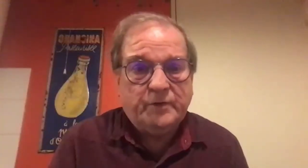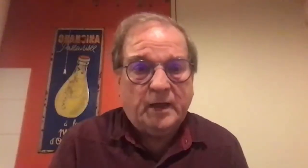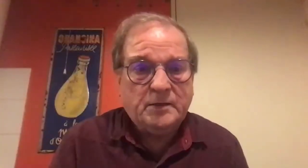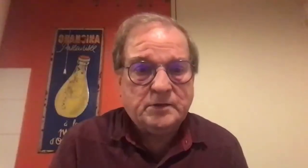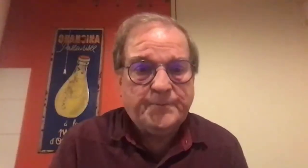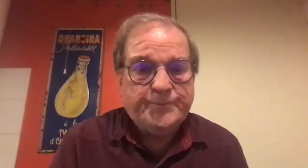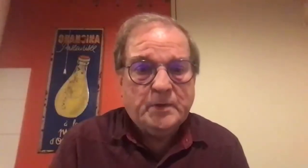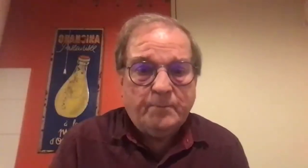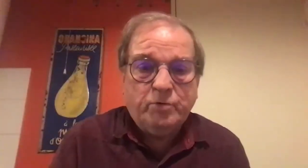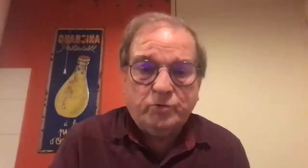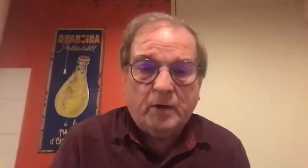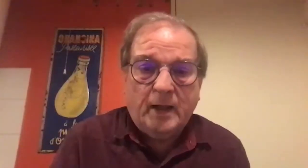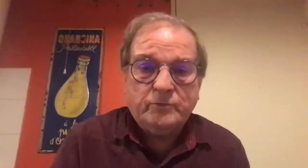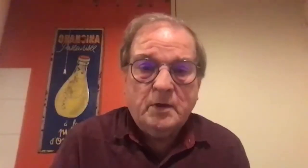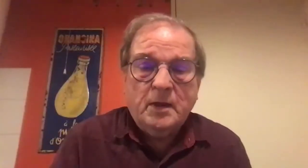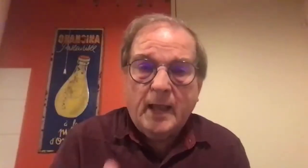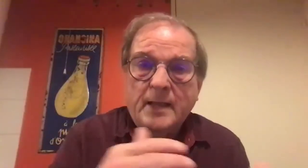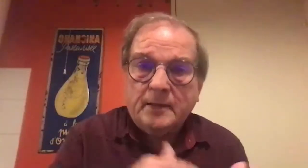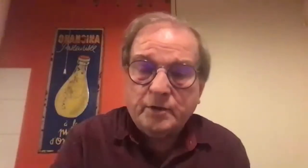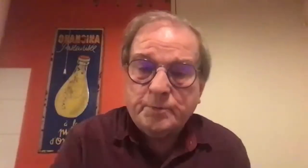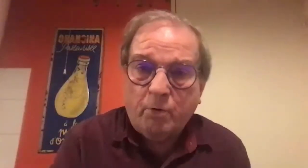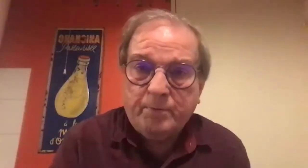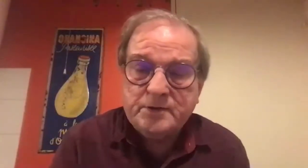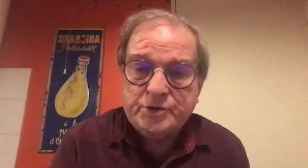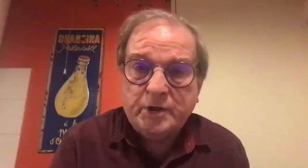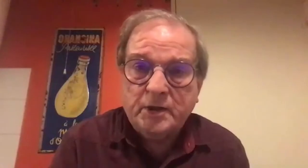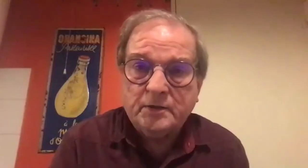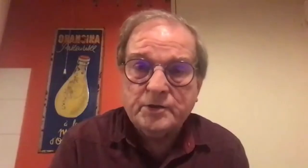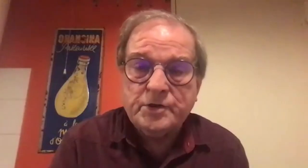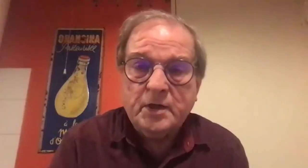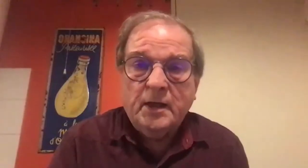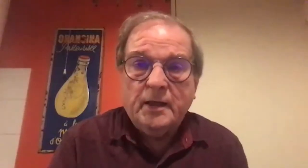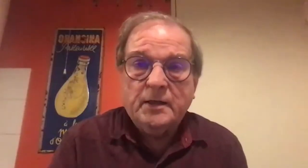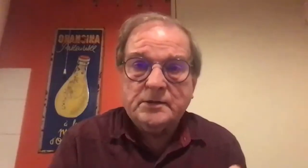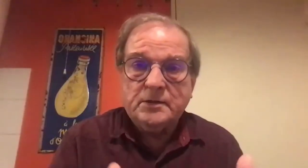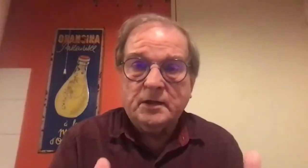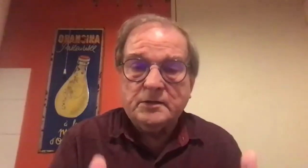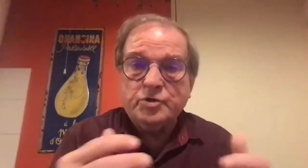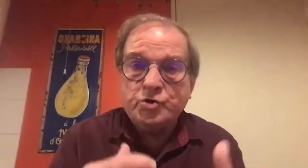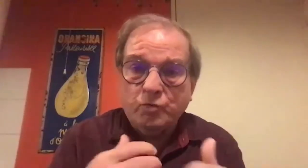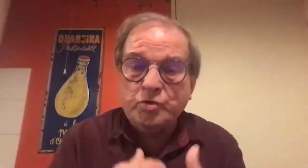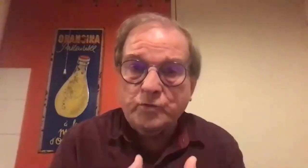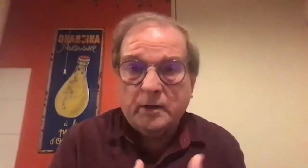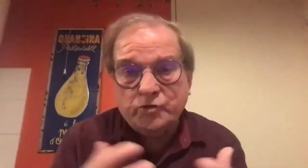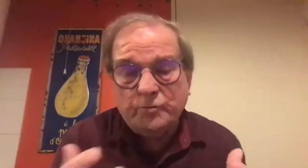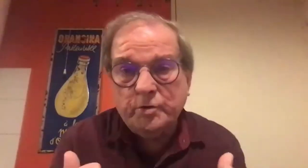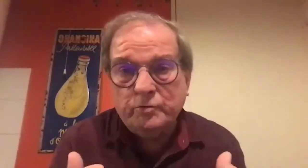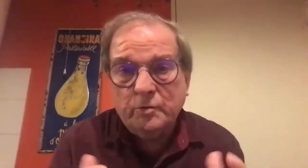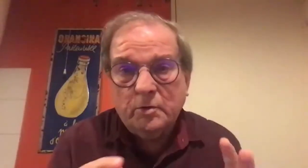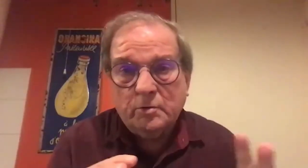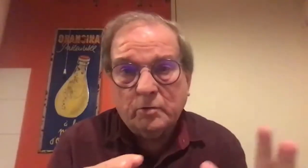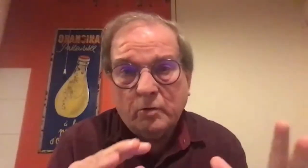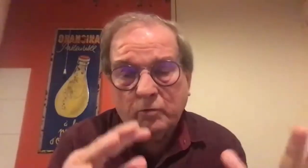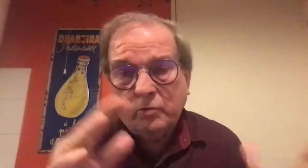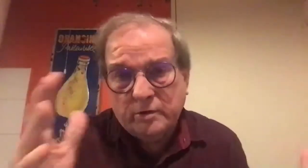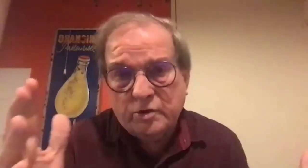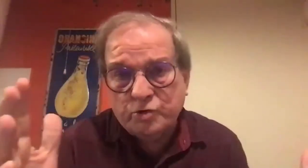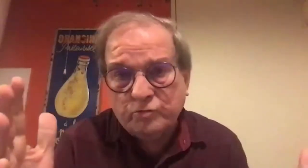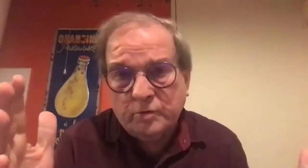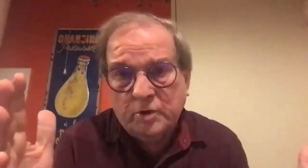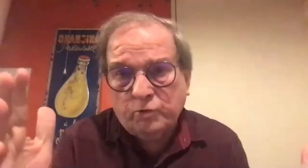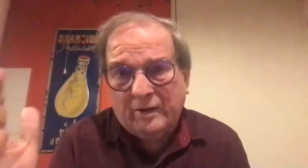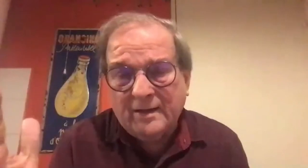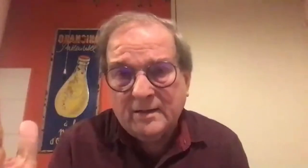certa eficácia. Por outro lado, entre as próprias esquerdas, esse discurso era assumido com